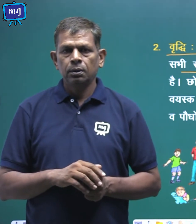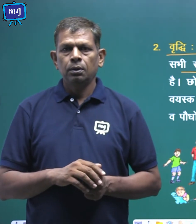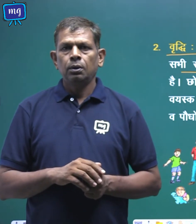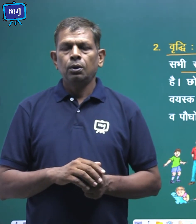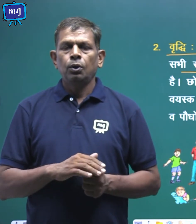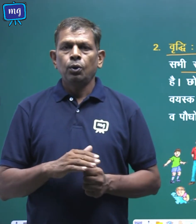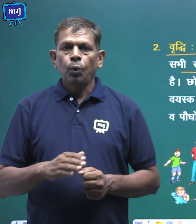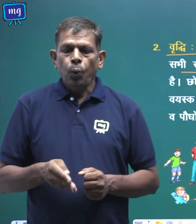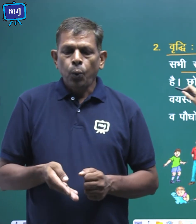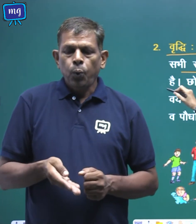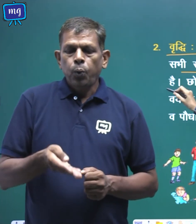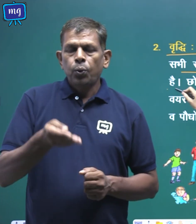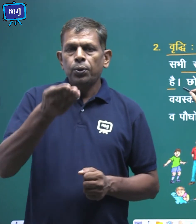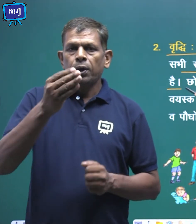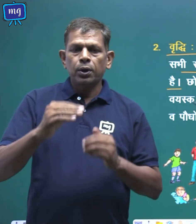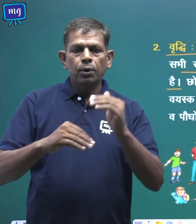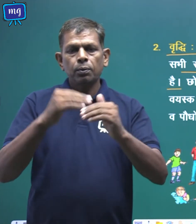वृद्धि होती है।